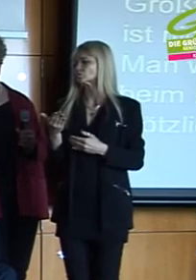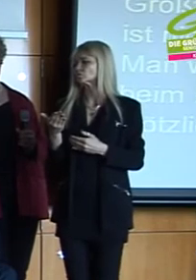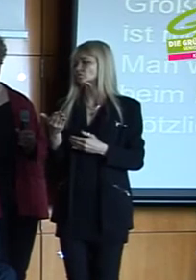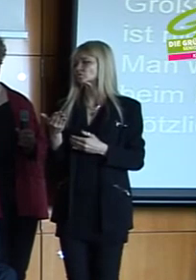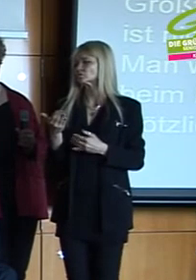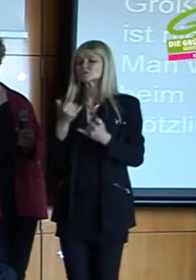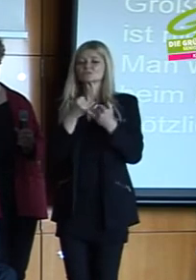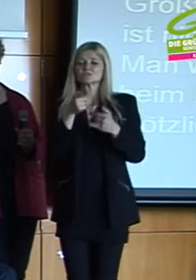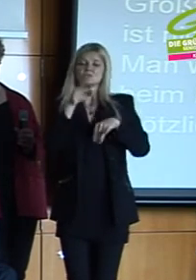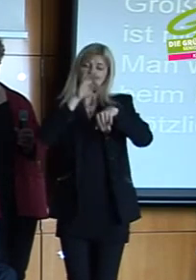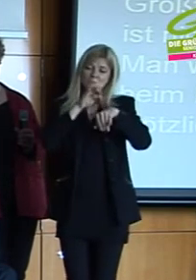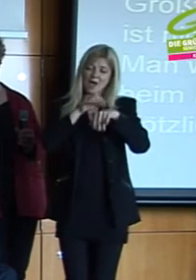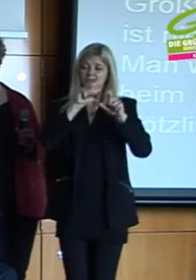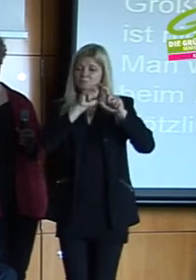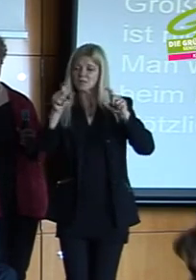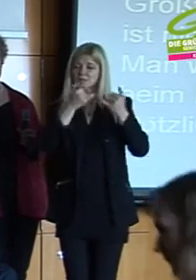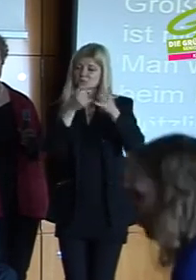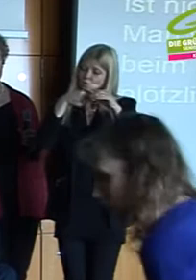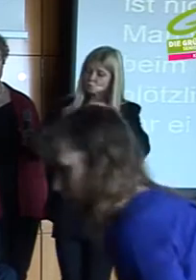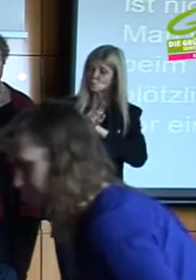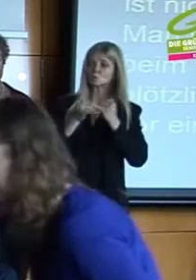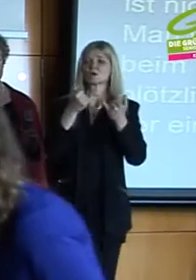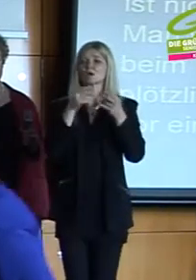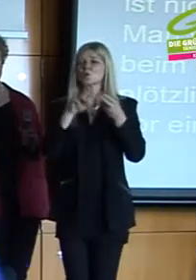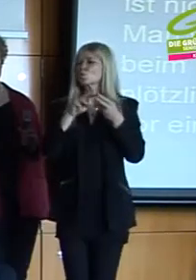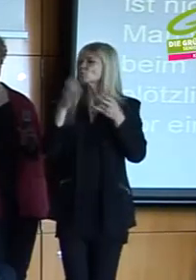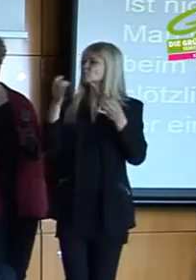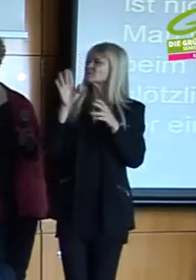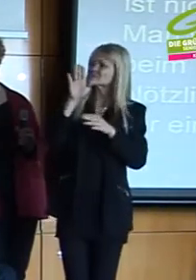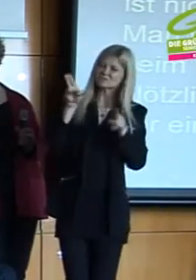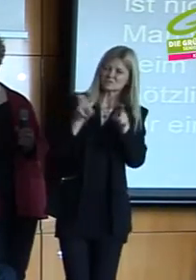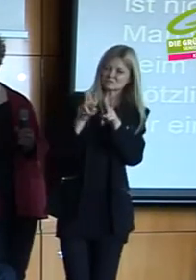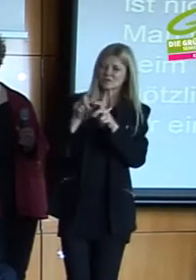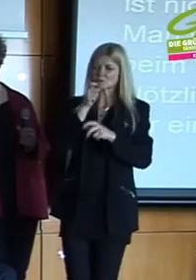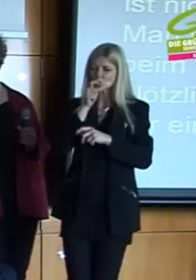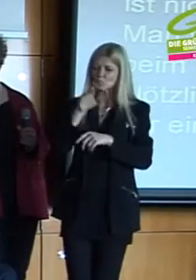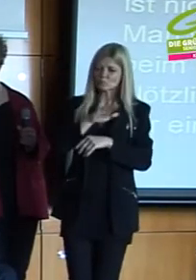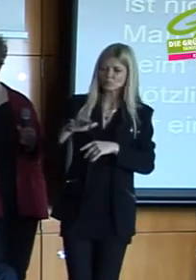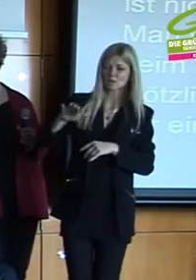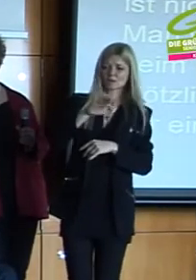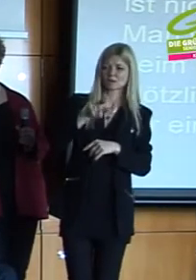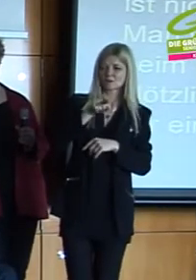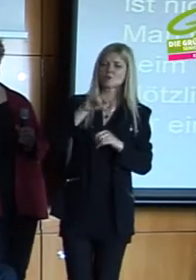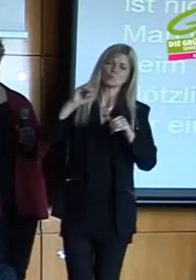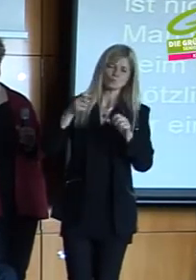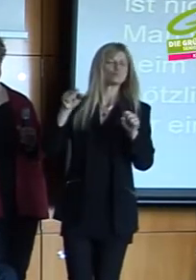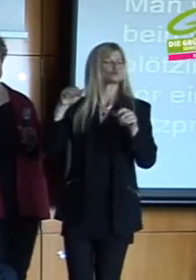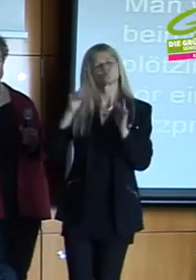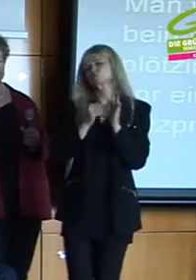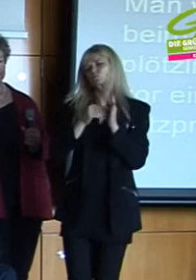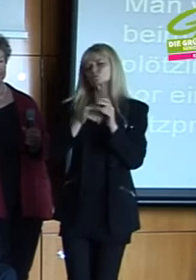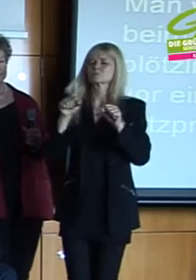die Arztpraxen, Zugänge und alle verwandten Berufe unbedingt mit